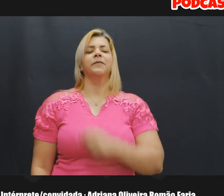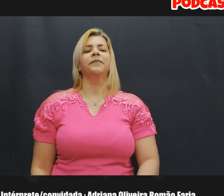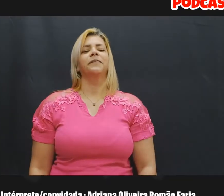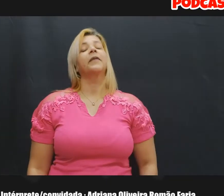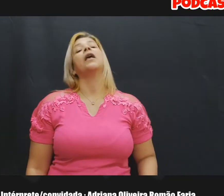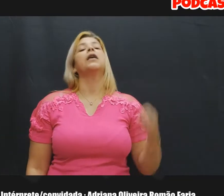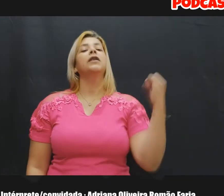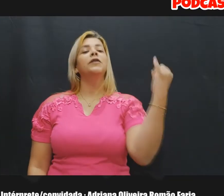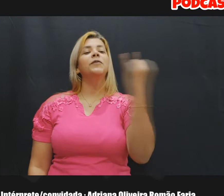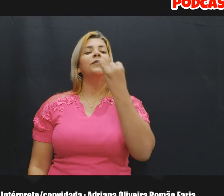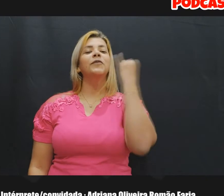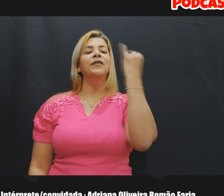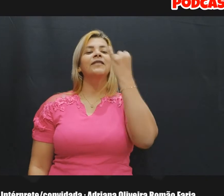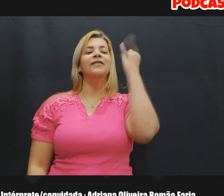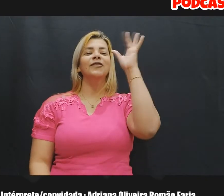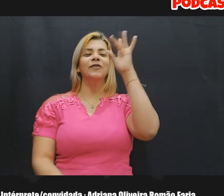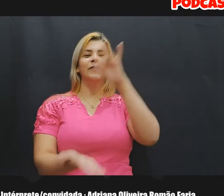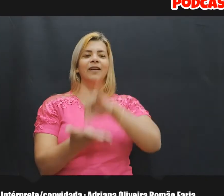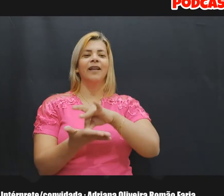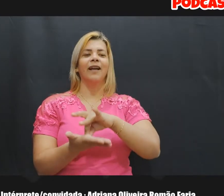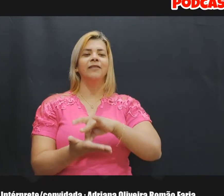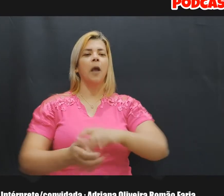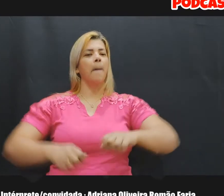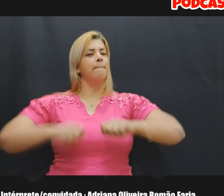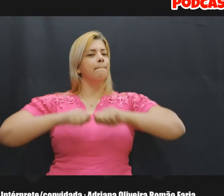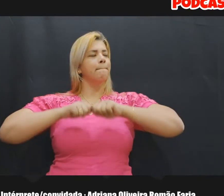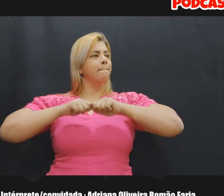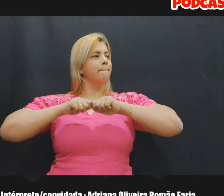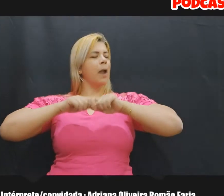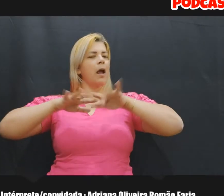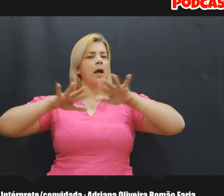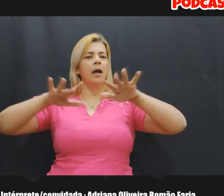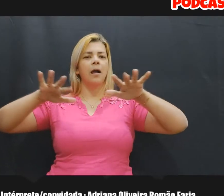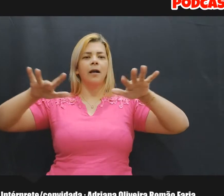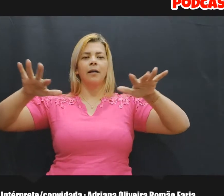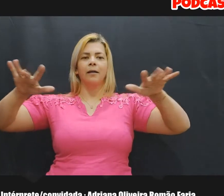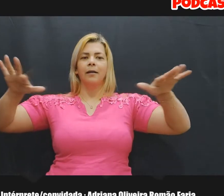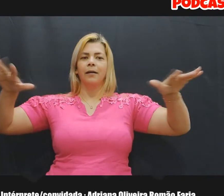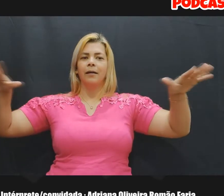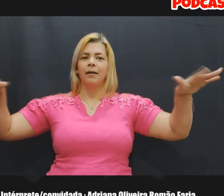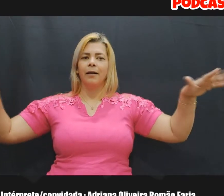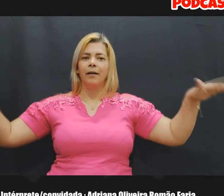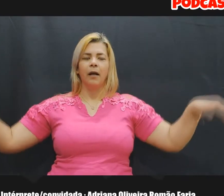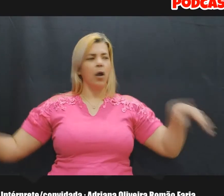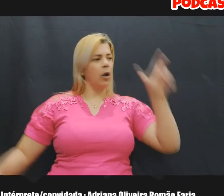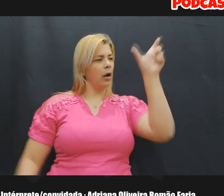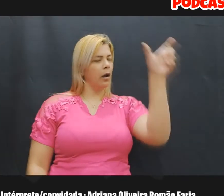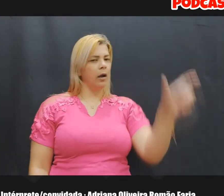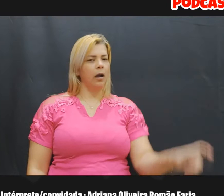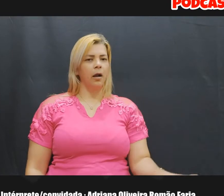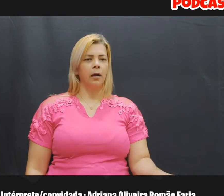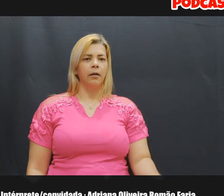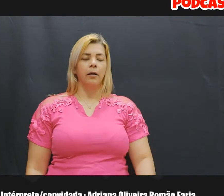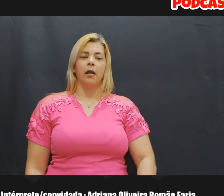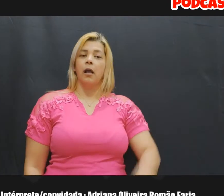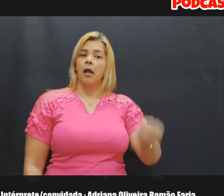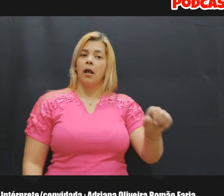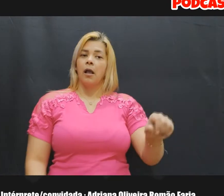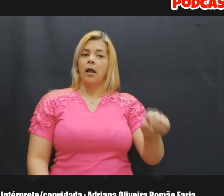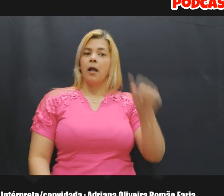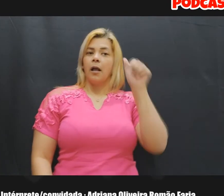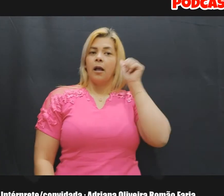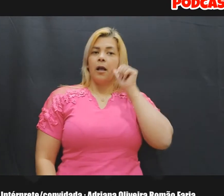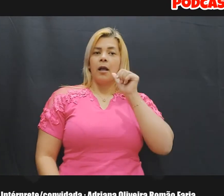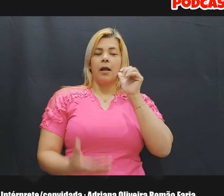importante, essa abrangência, né, porque partindo de uma figura pública como é a primeira-dama, isso